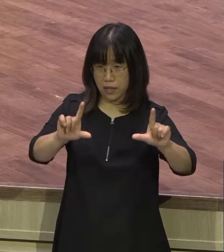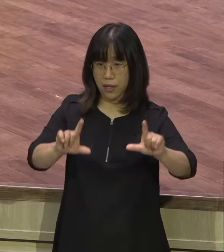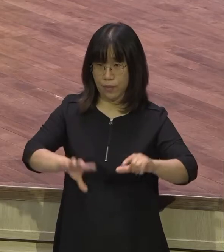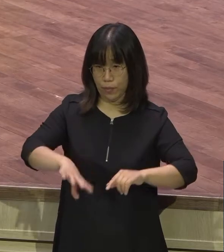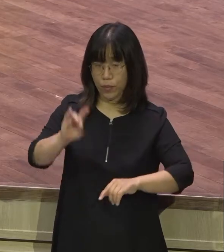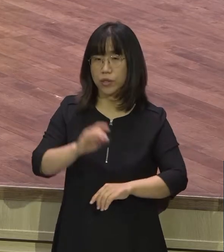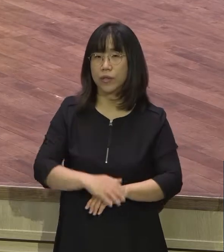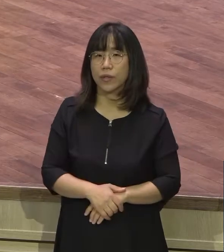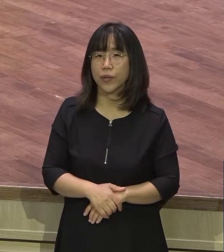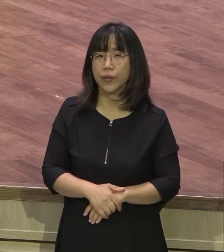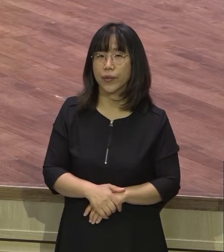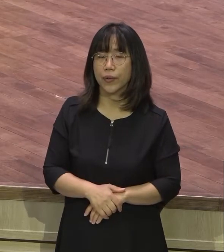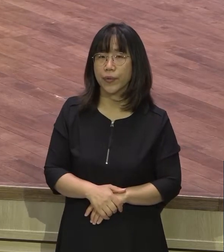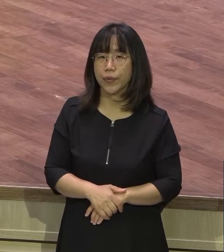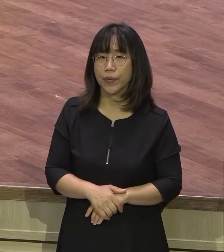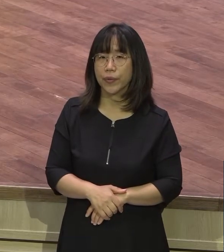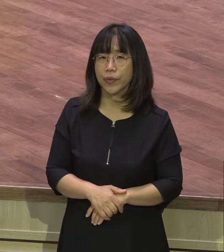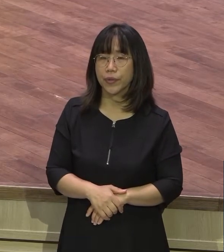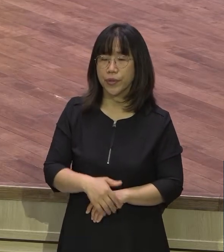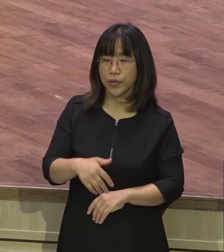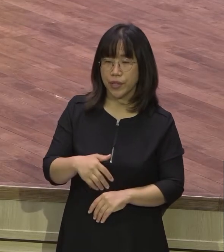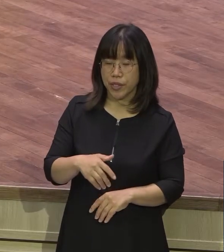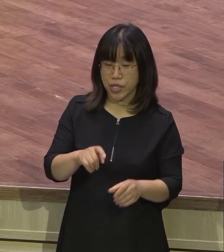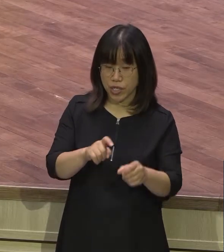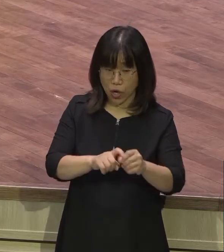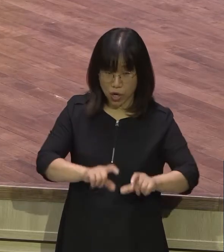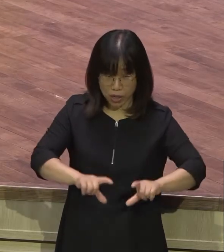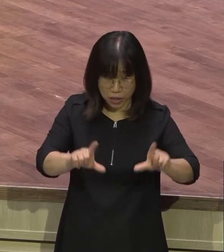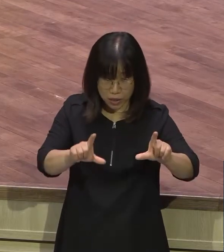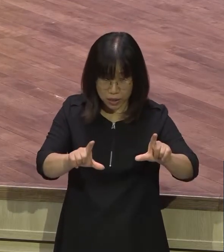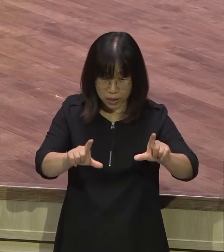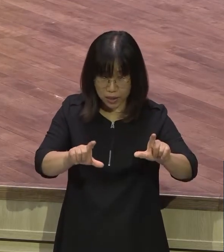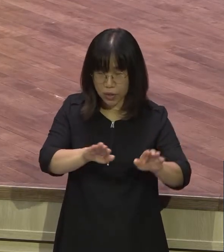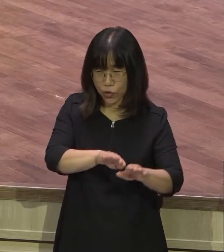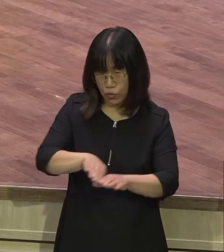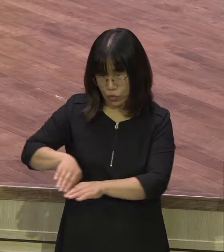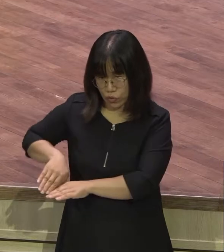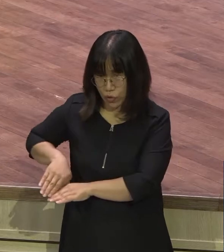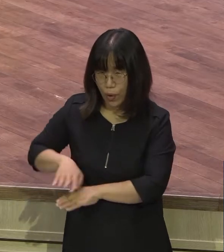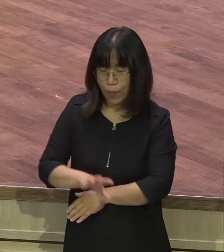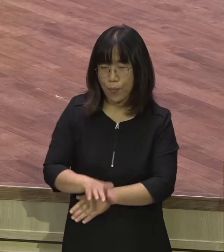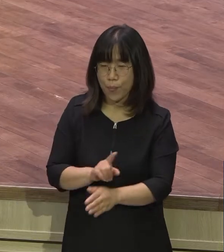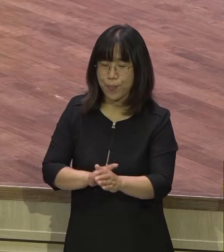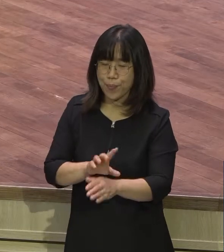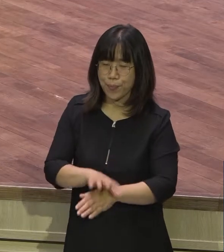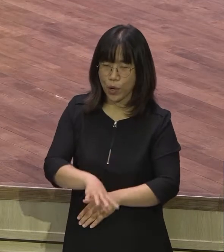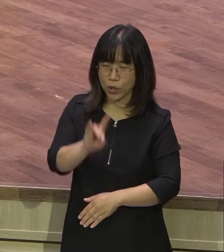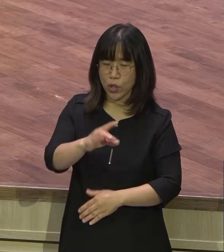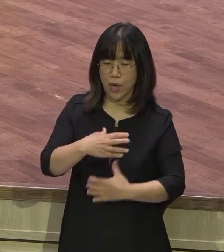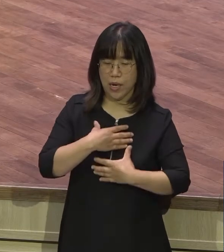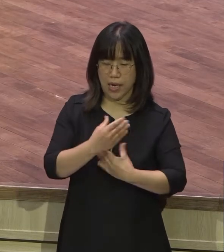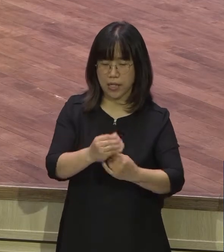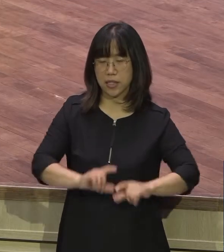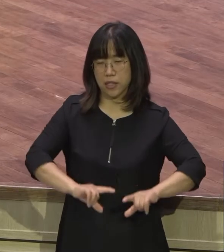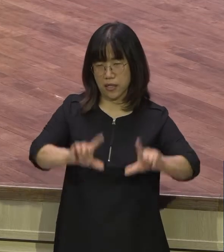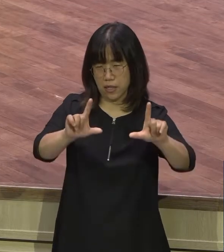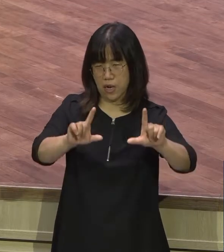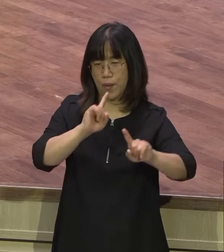말씀하시는데 절기 말씀하기 전에 제일 먼저 하나님 앞에 안식,